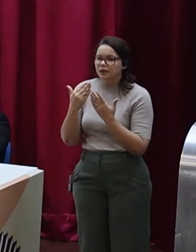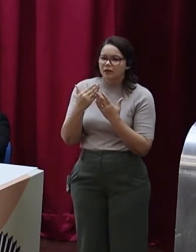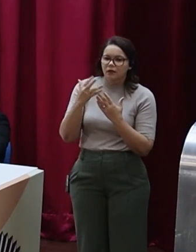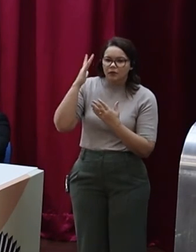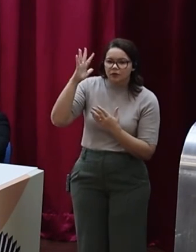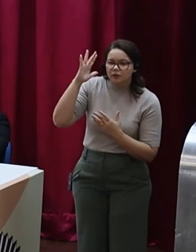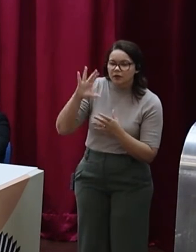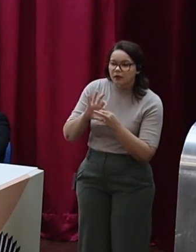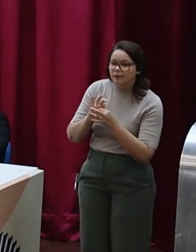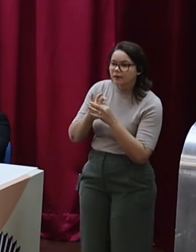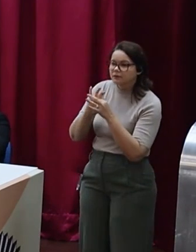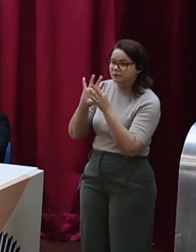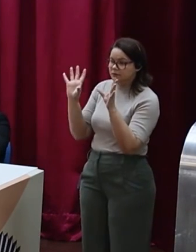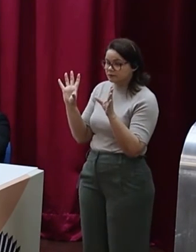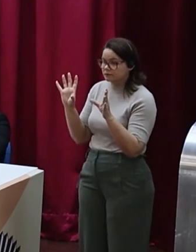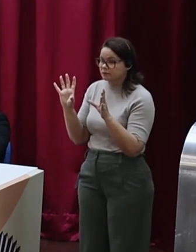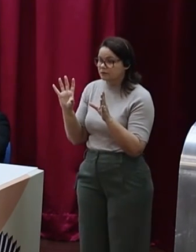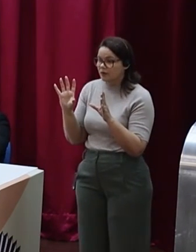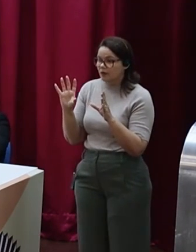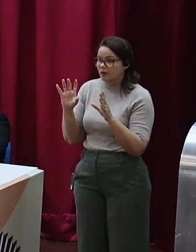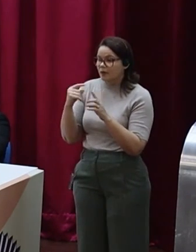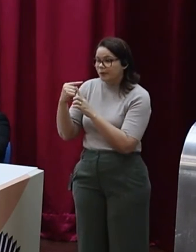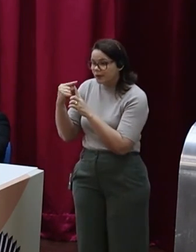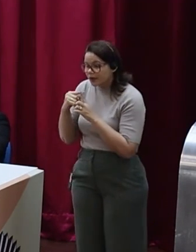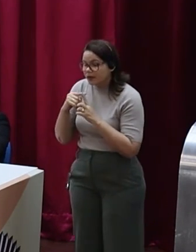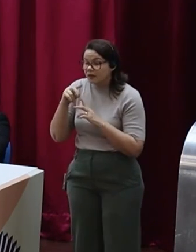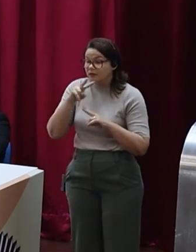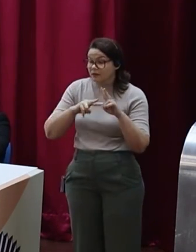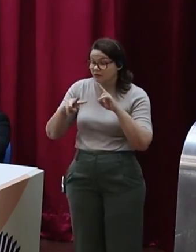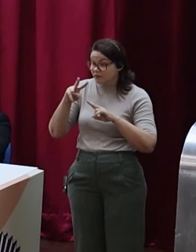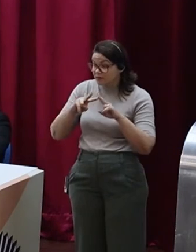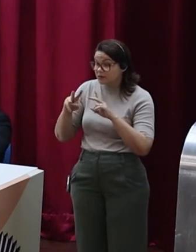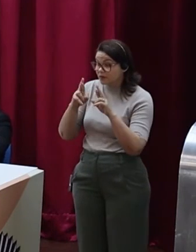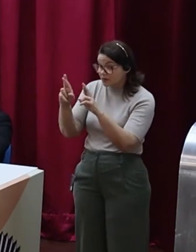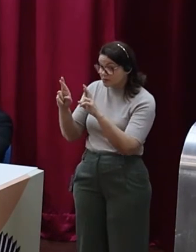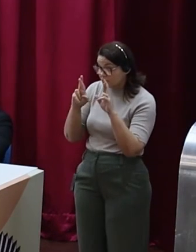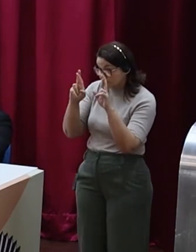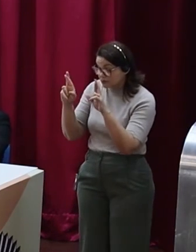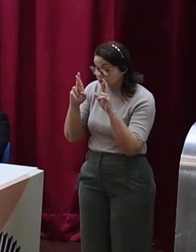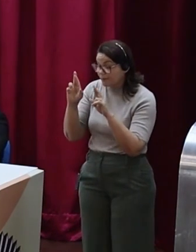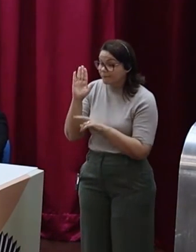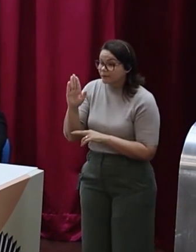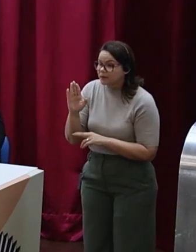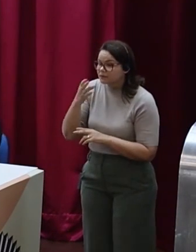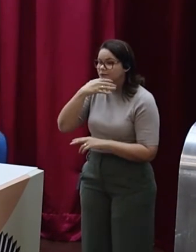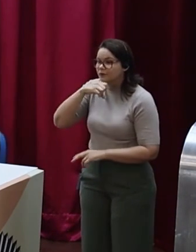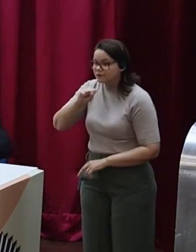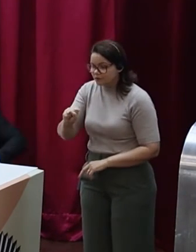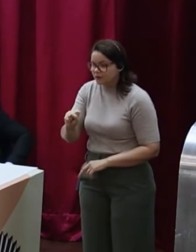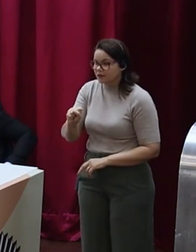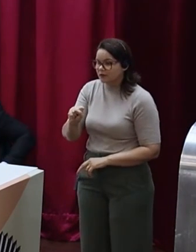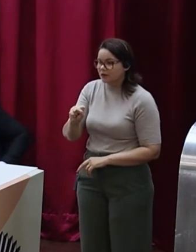Eu acho que tem uma visão, vamos dizer assim, utópica, né, da esperança, mas o Paulo Freire,